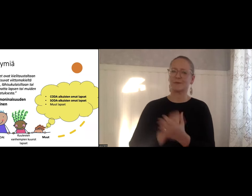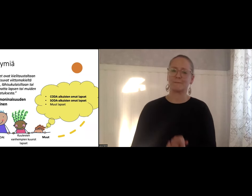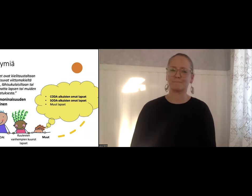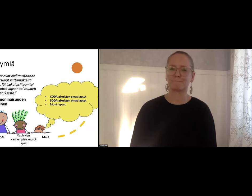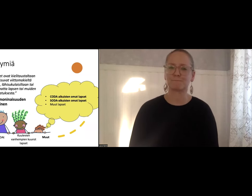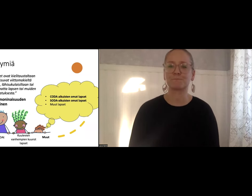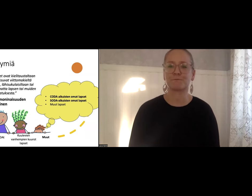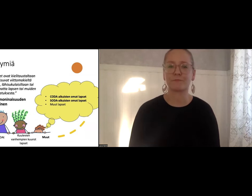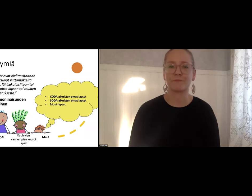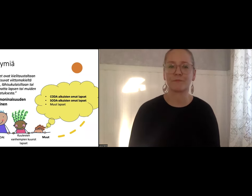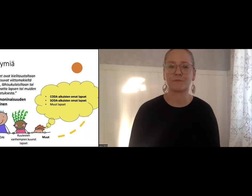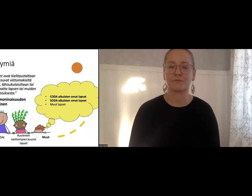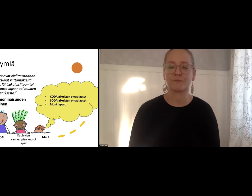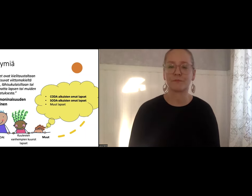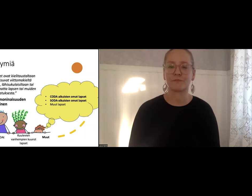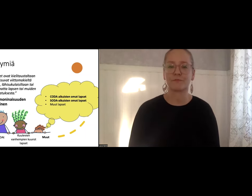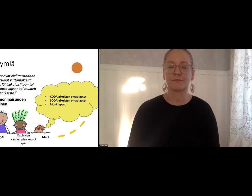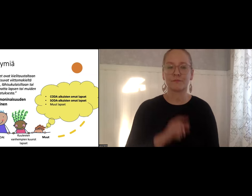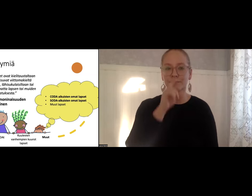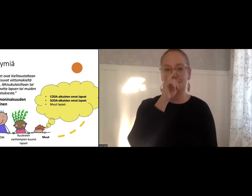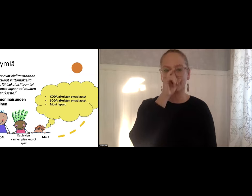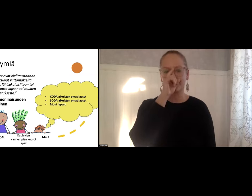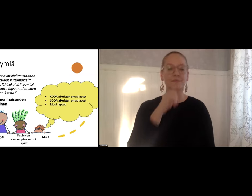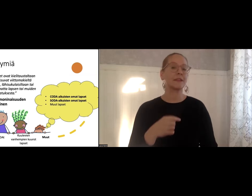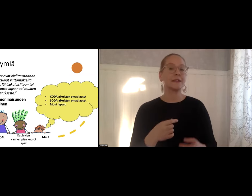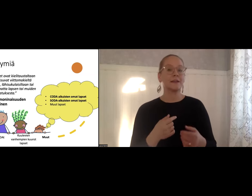Viimeisenä teemana, miltä tulevaisuus näyttää?